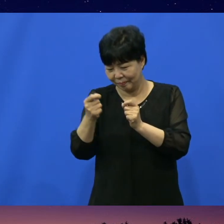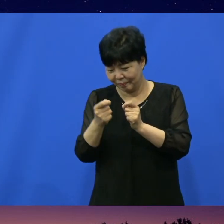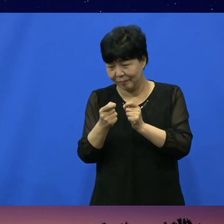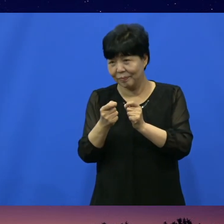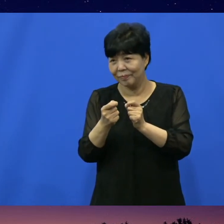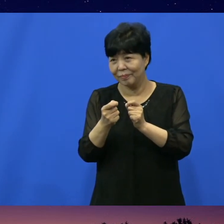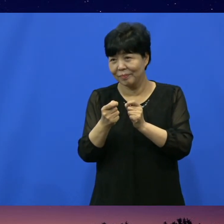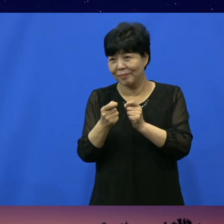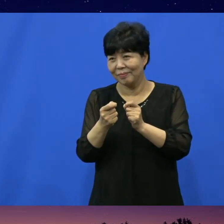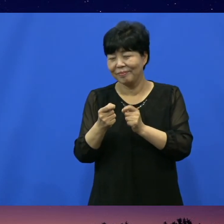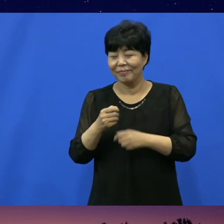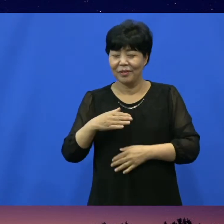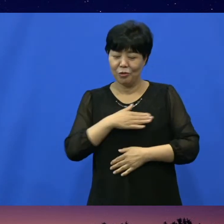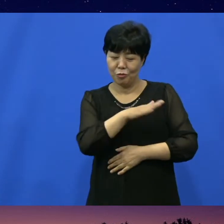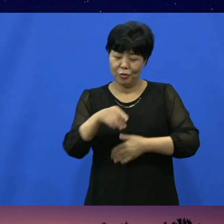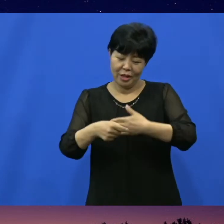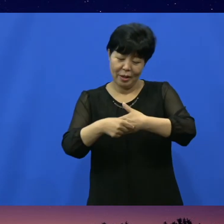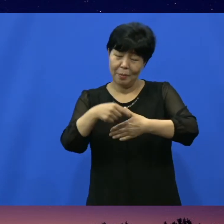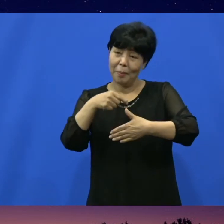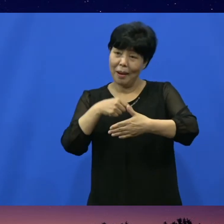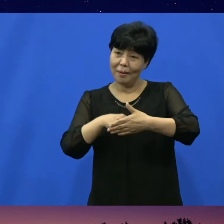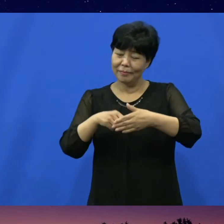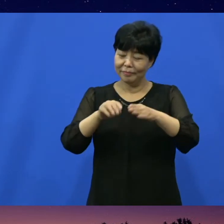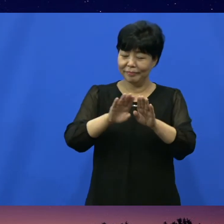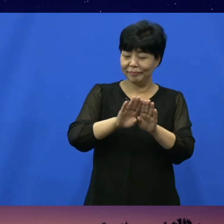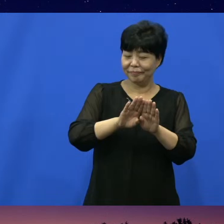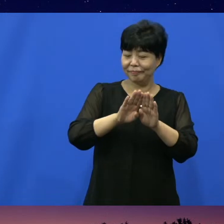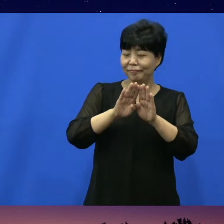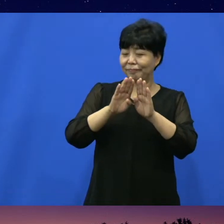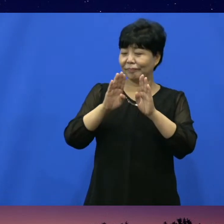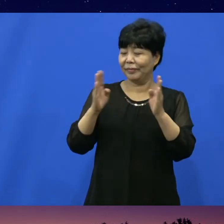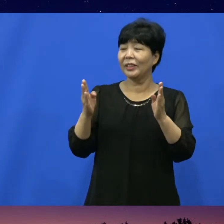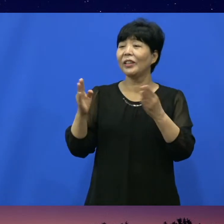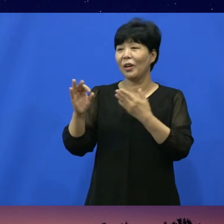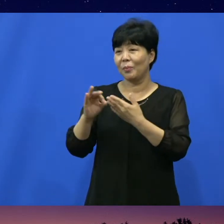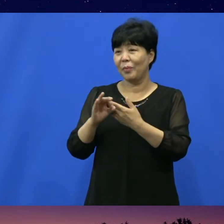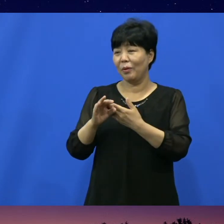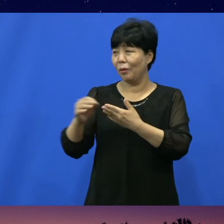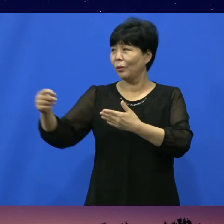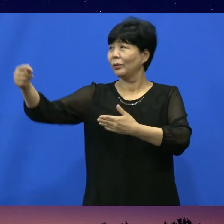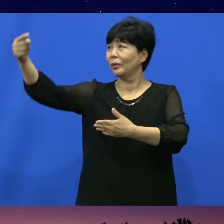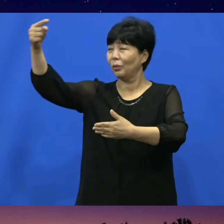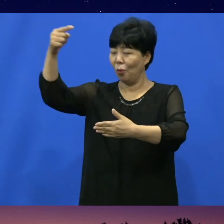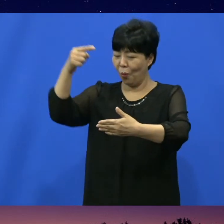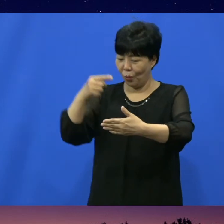우리의 마음을 열면 한순간 그분이 우리의 마음에 찾아오시는,